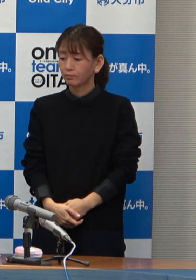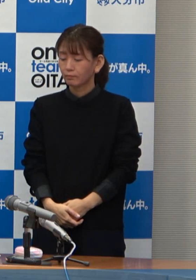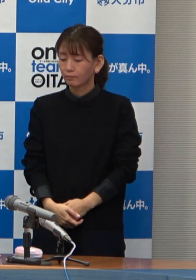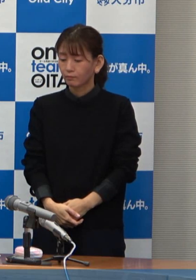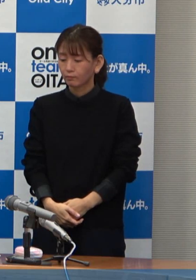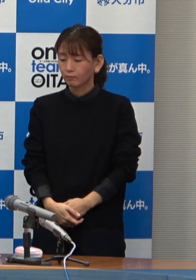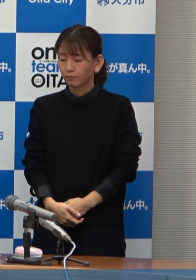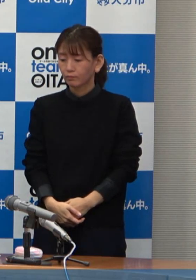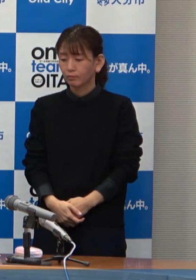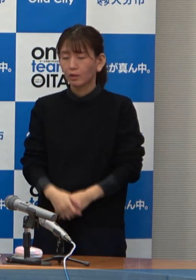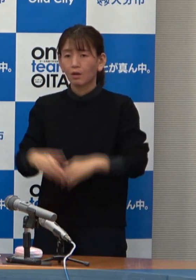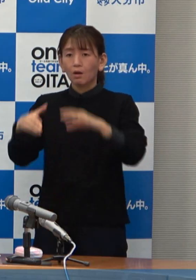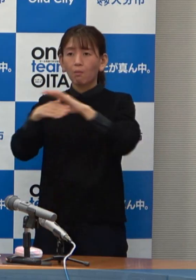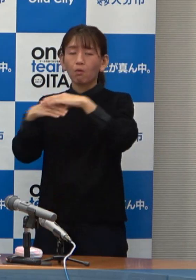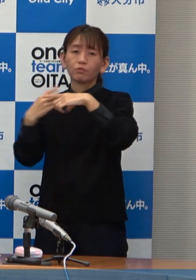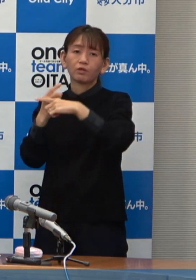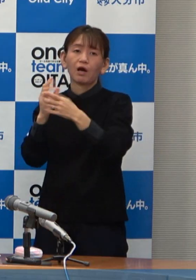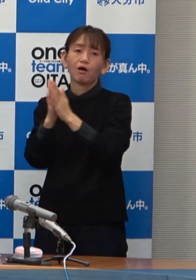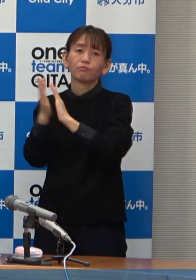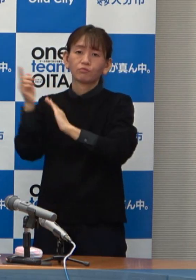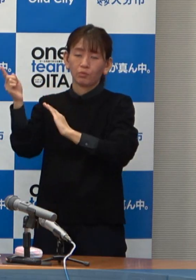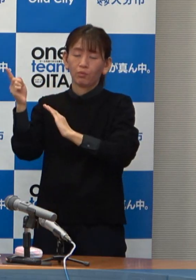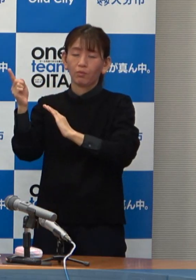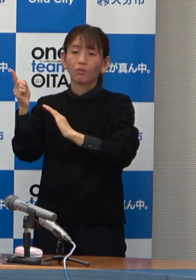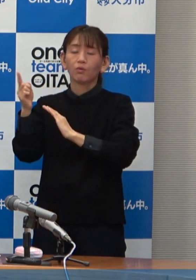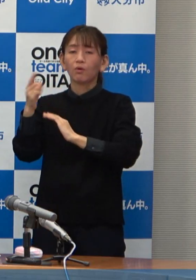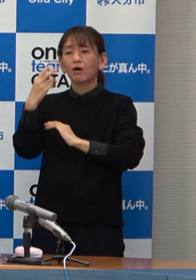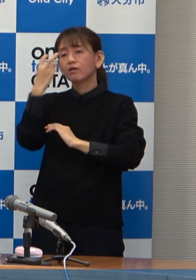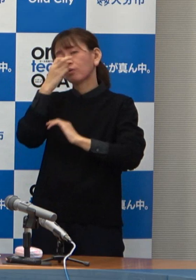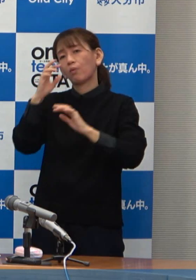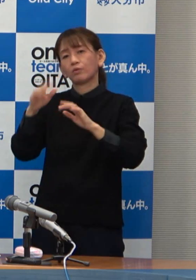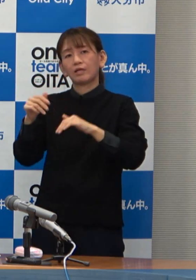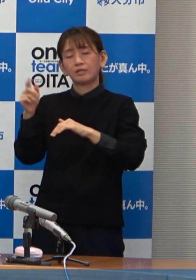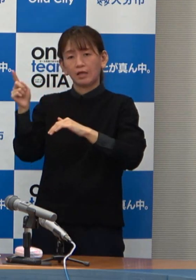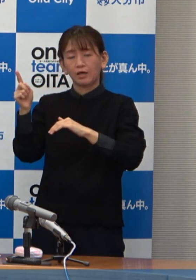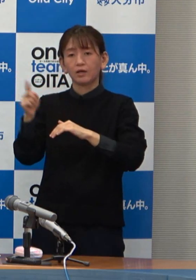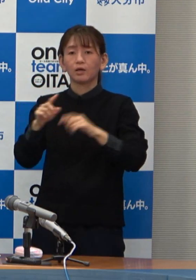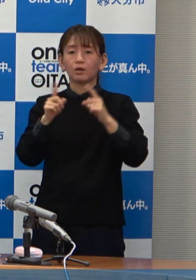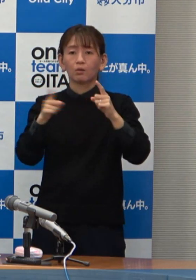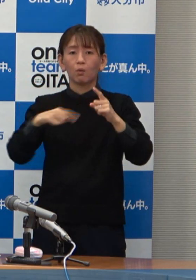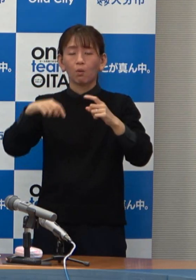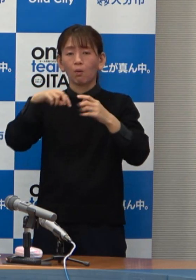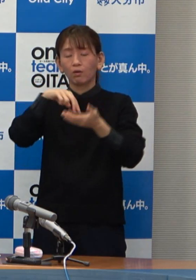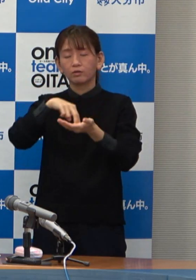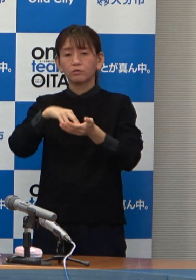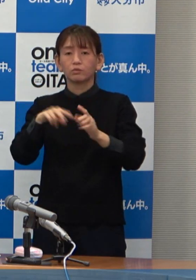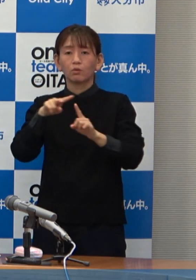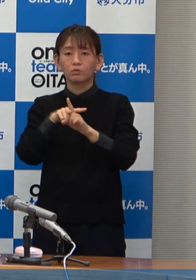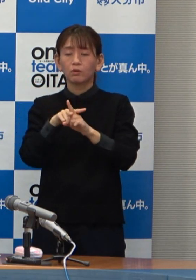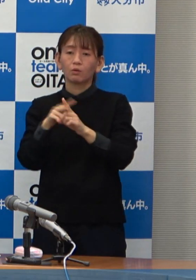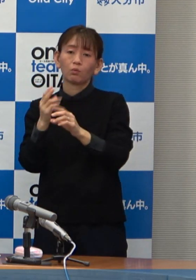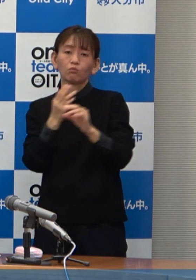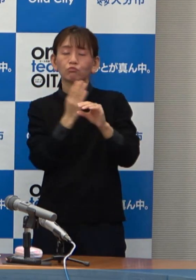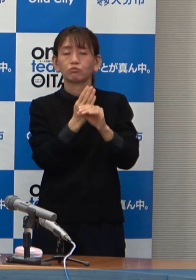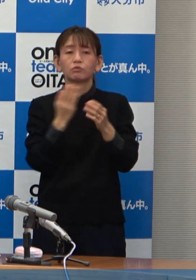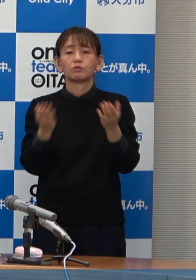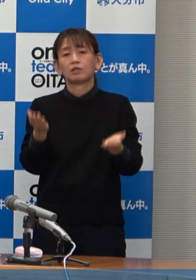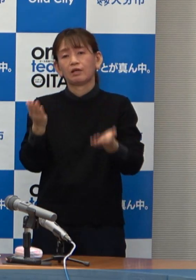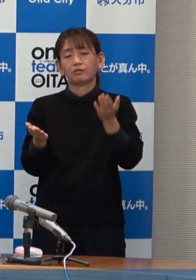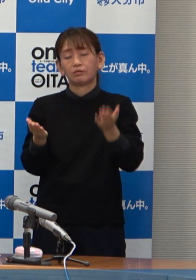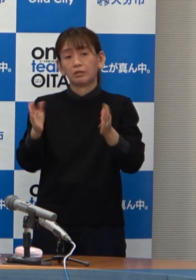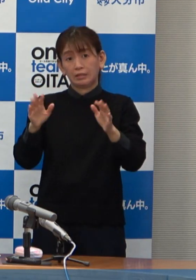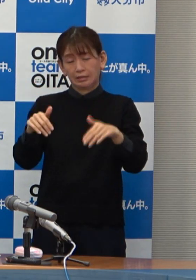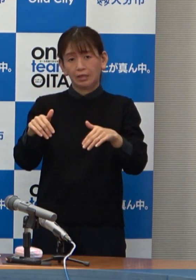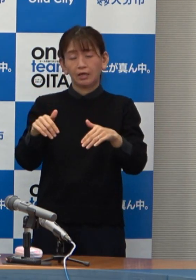に文部科学省が行った調査で公立の小学校と中学校比較した場合に中学校の方